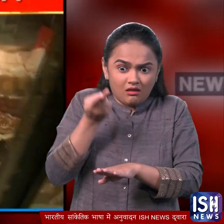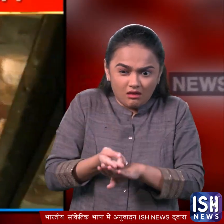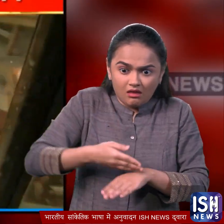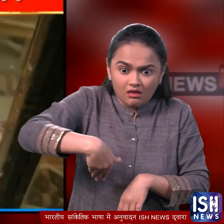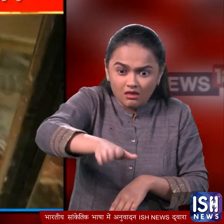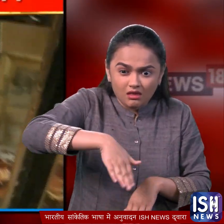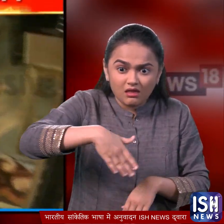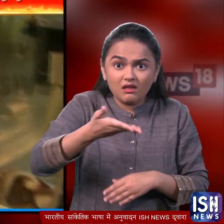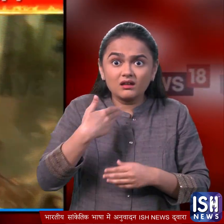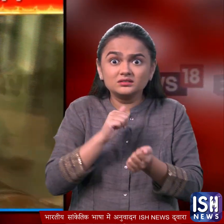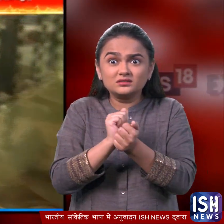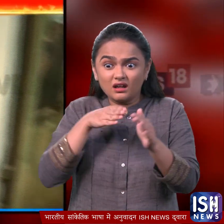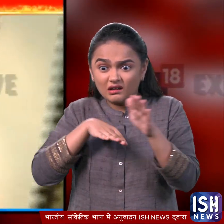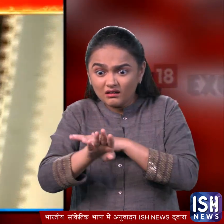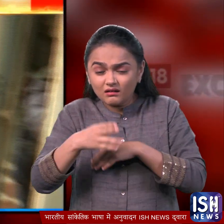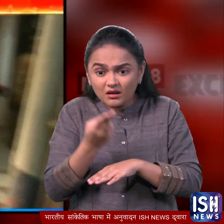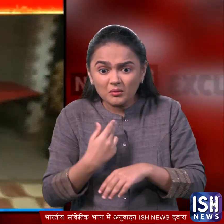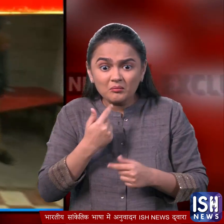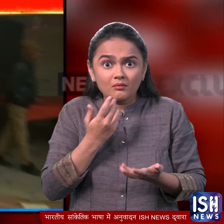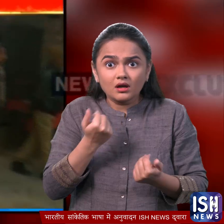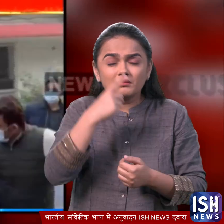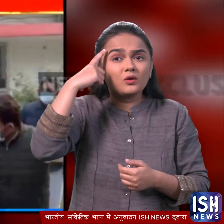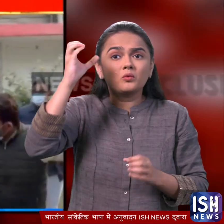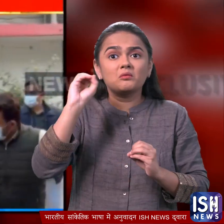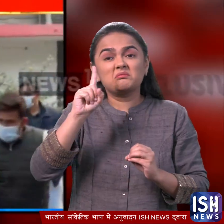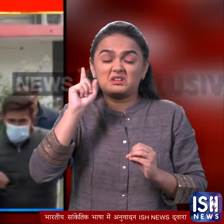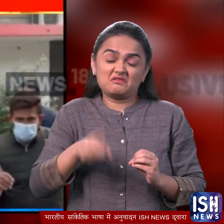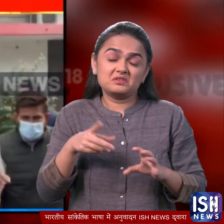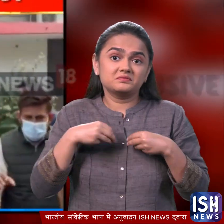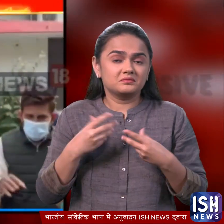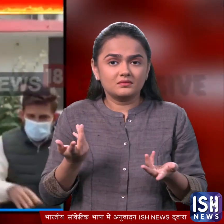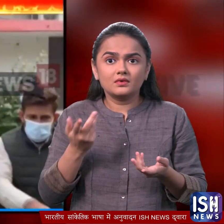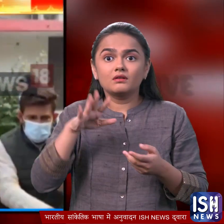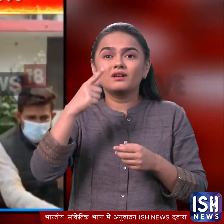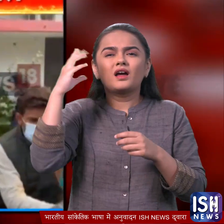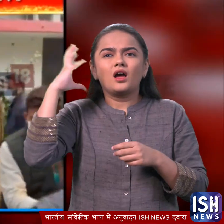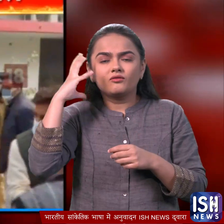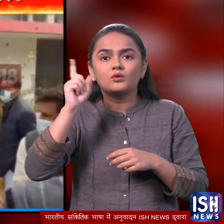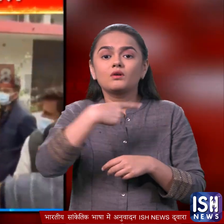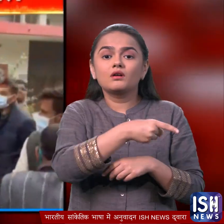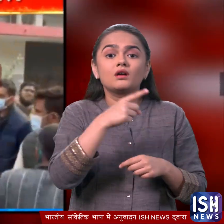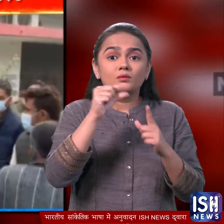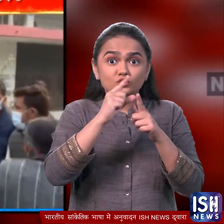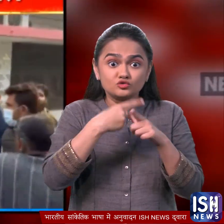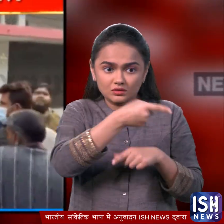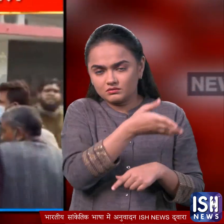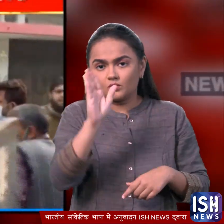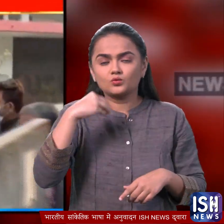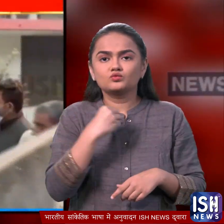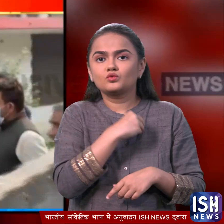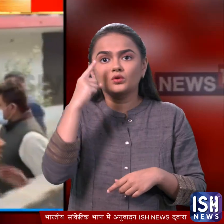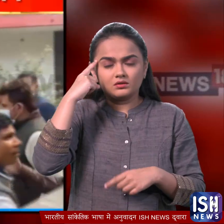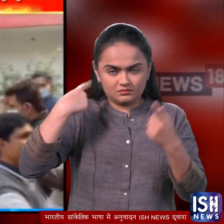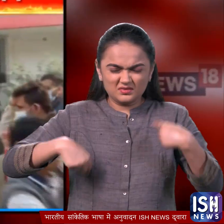पड़ेगा कि उसको थाने की अंदर जमीन पर सोना पड़े। दोपहर होते ही पीयूष जैन को पुलिस की टीम मेडिकल चेकअप के लिए अस्पताल लेकर